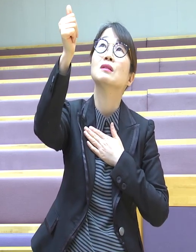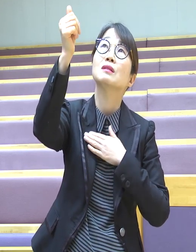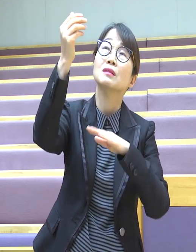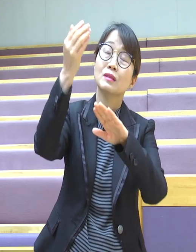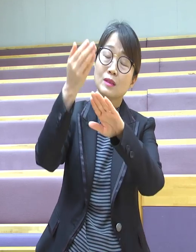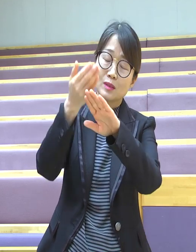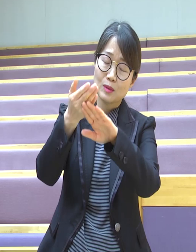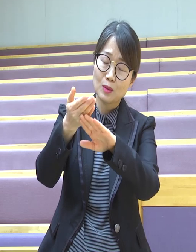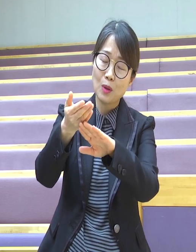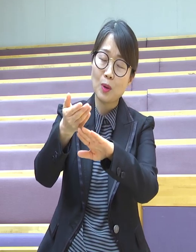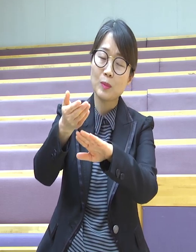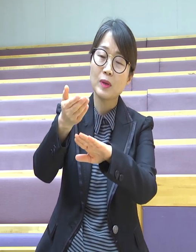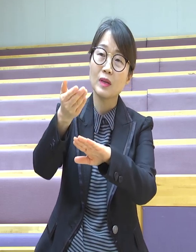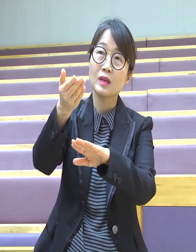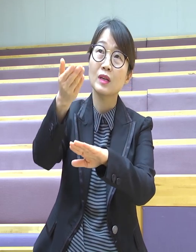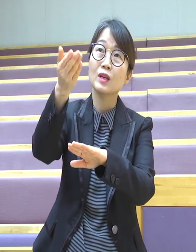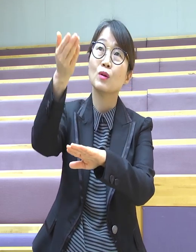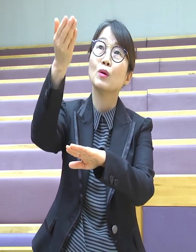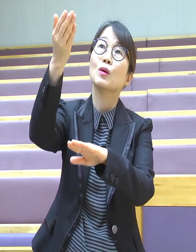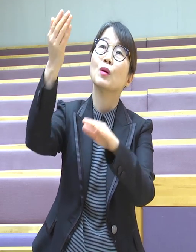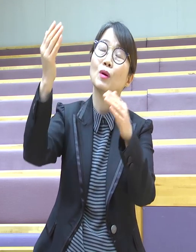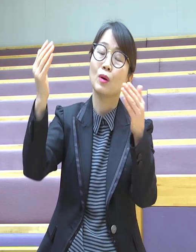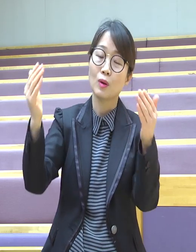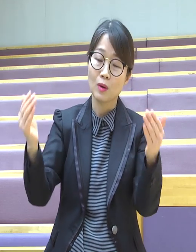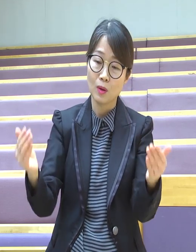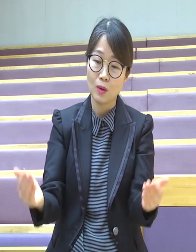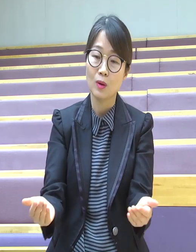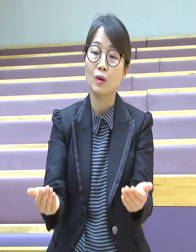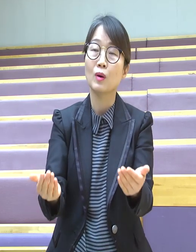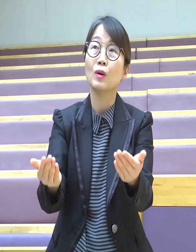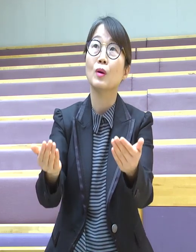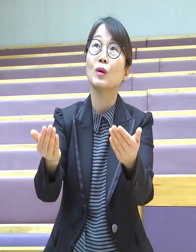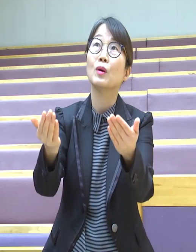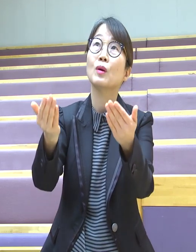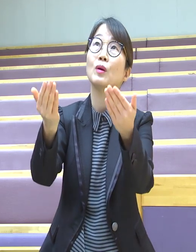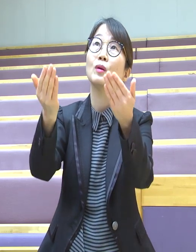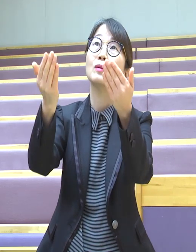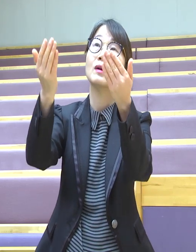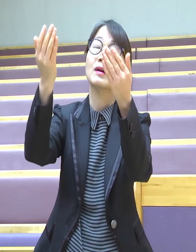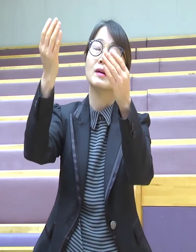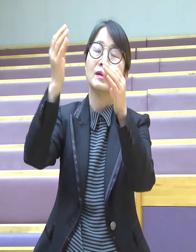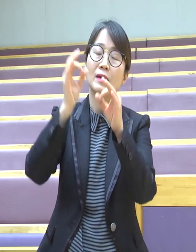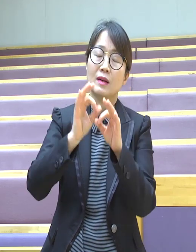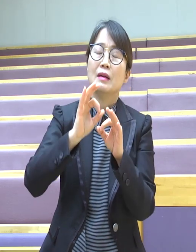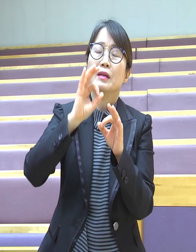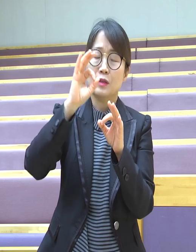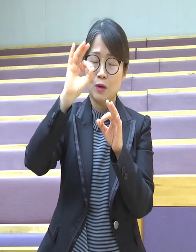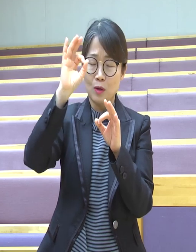내가 주를 높이고